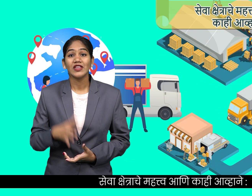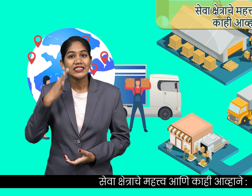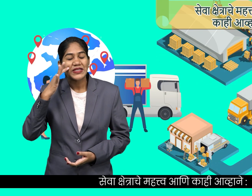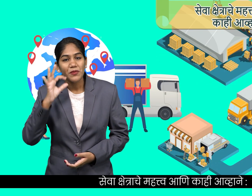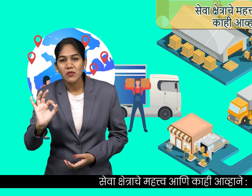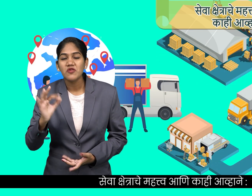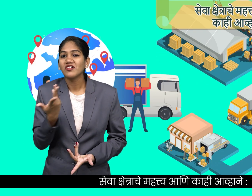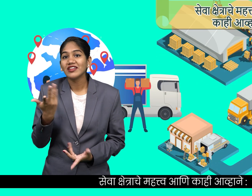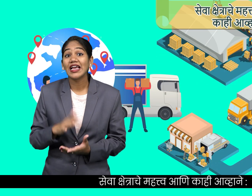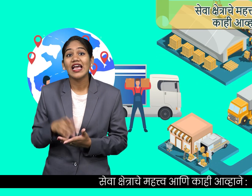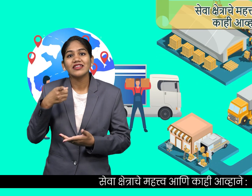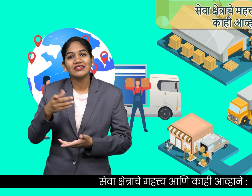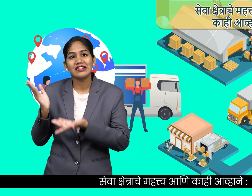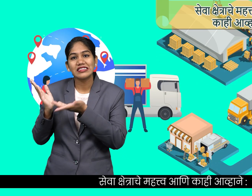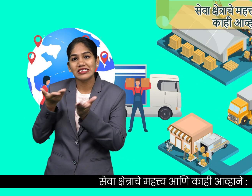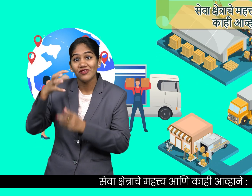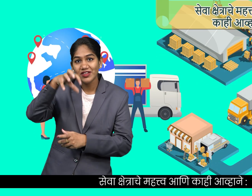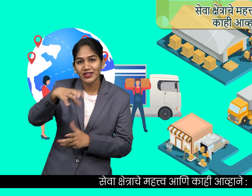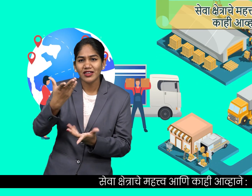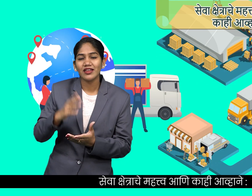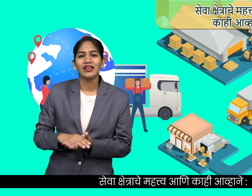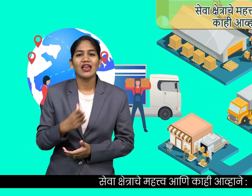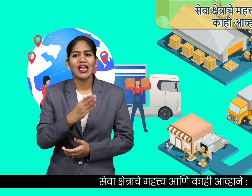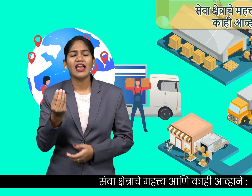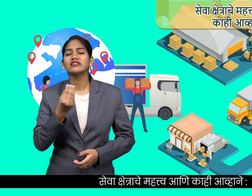सेवा क्षेत्राचे महत्त्व आणि काही आव्हाने.